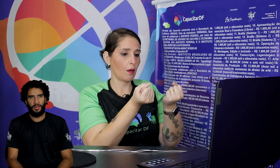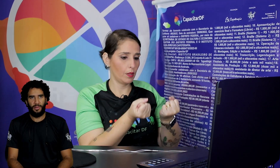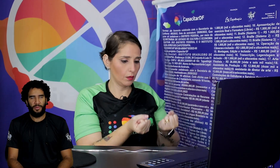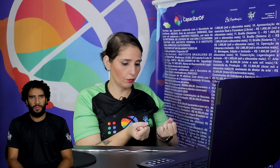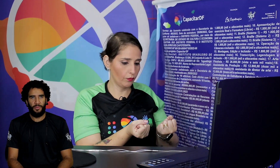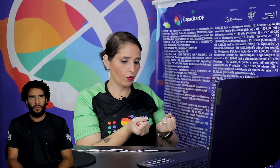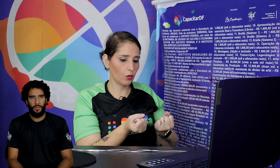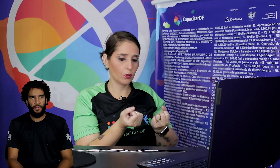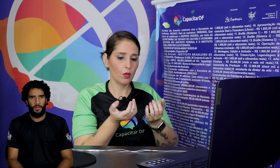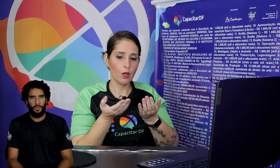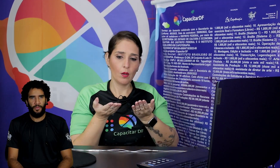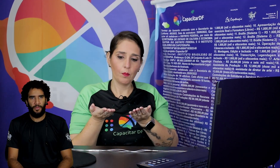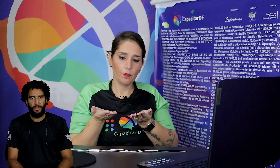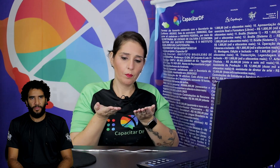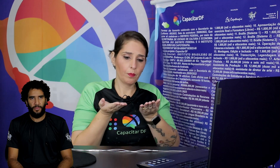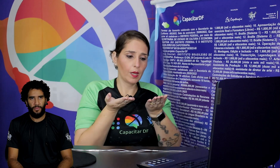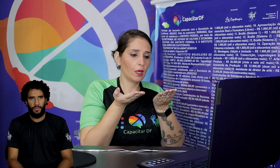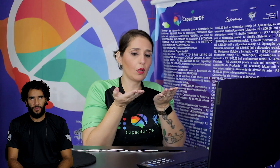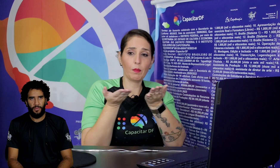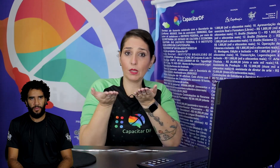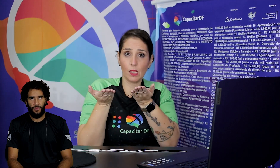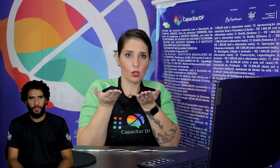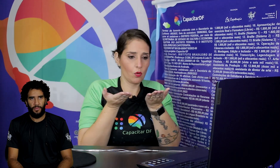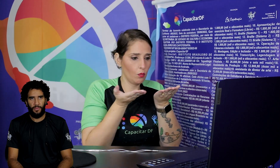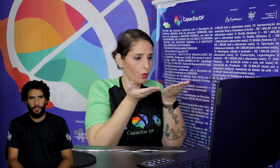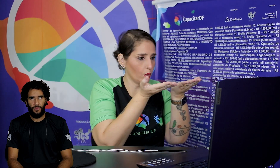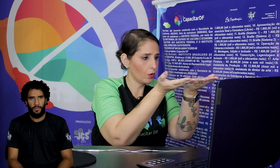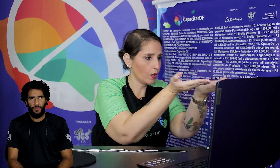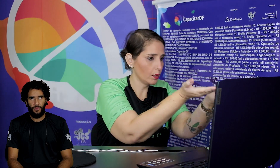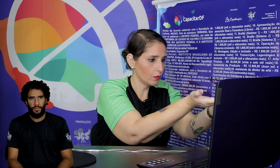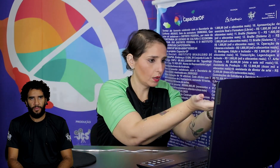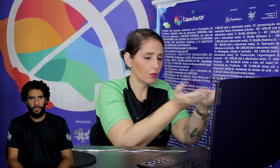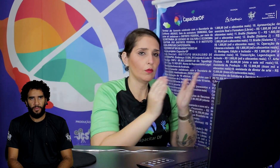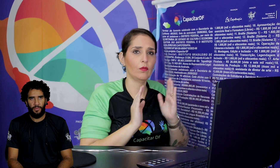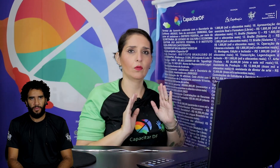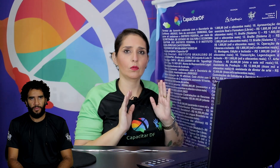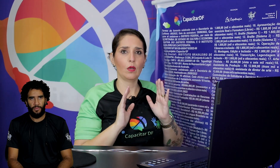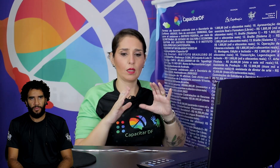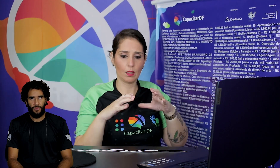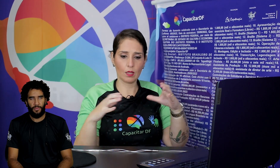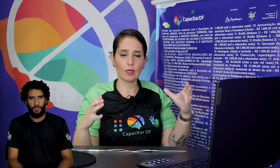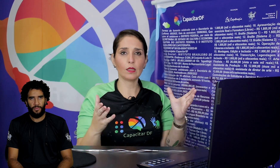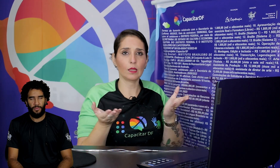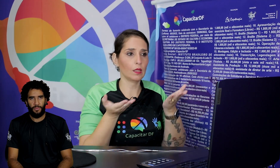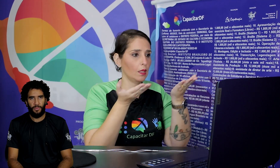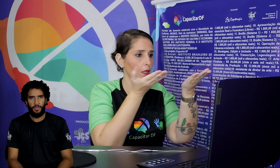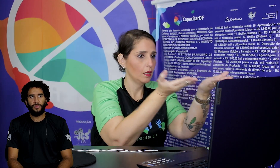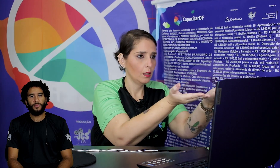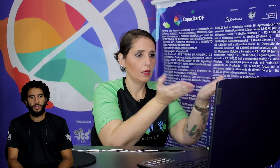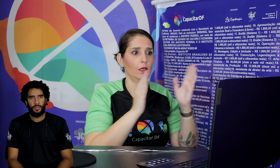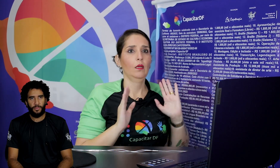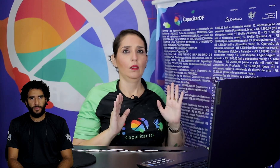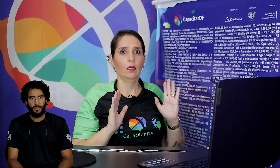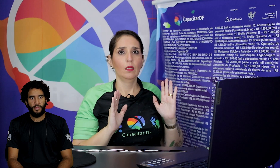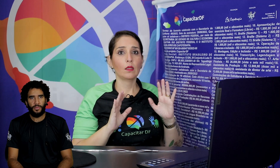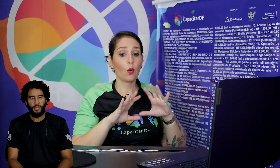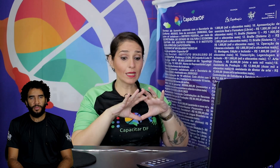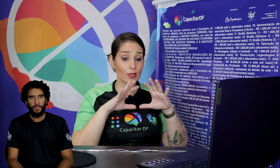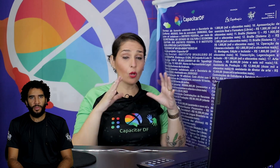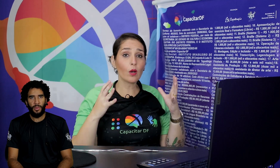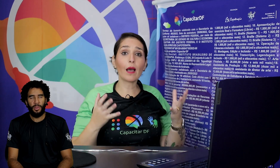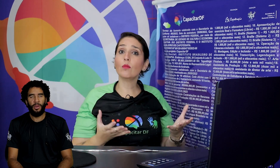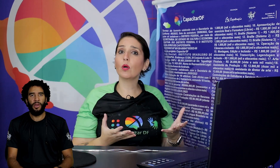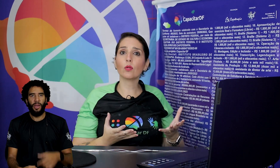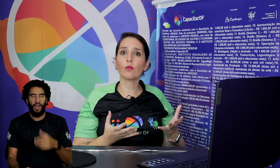mostra abrindo o forno, pegando a bandeja com o bolo e colocando dentro do forno, a assadeira, né? Então,